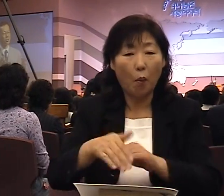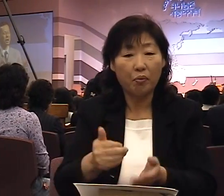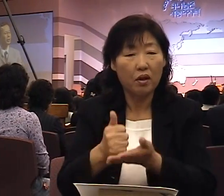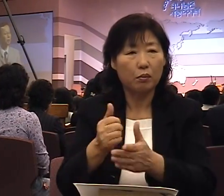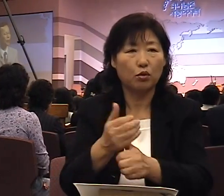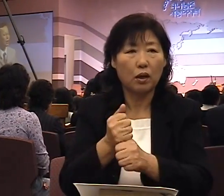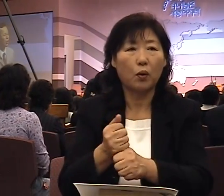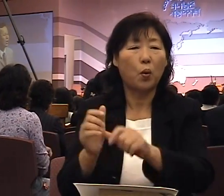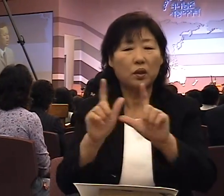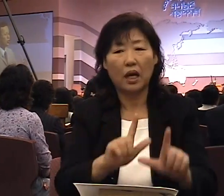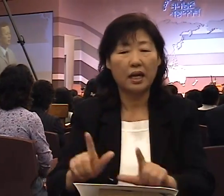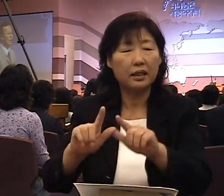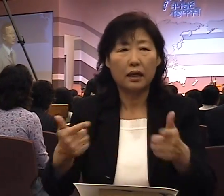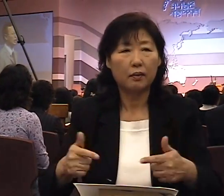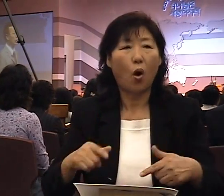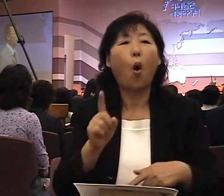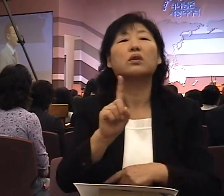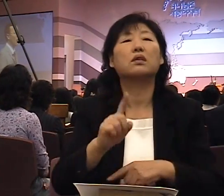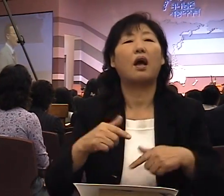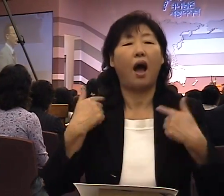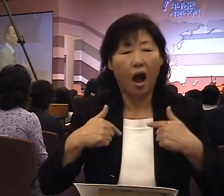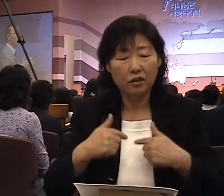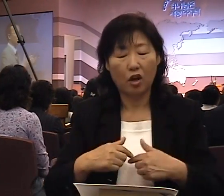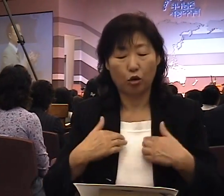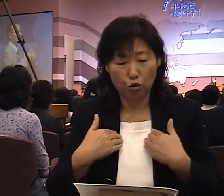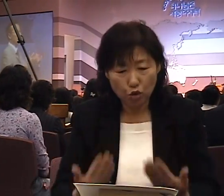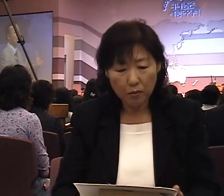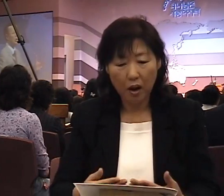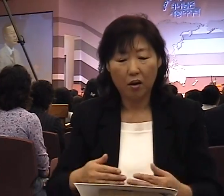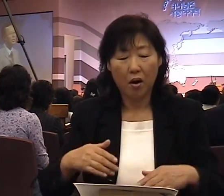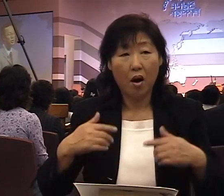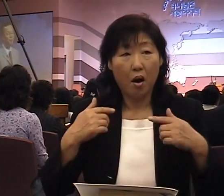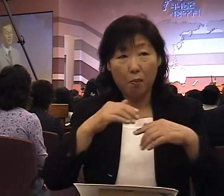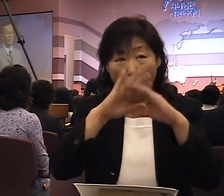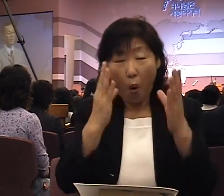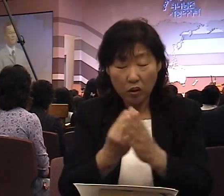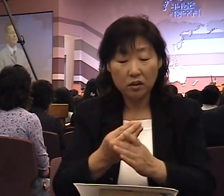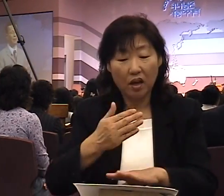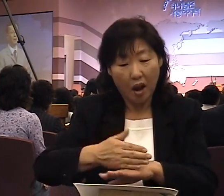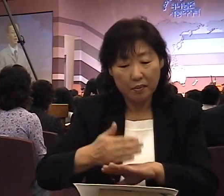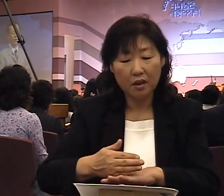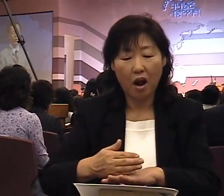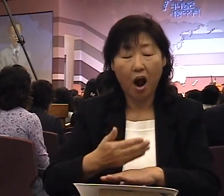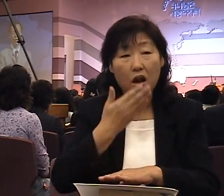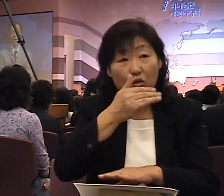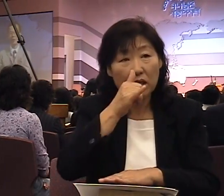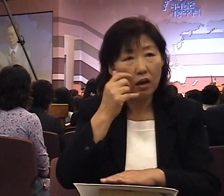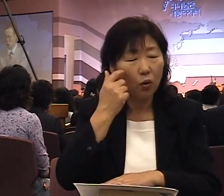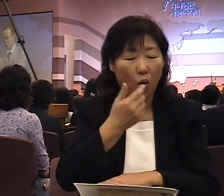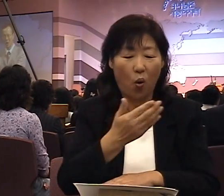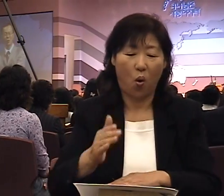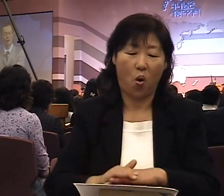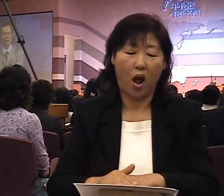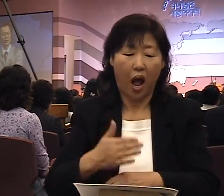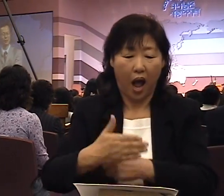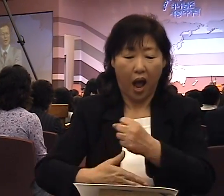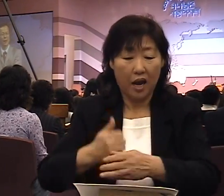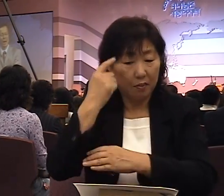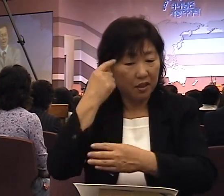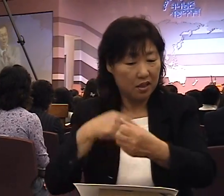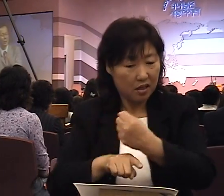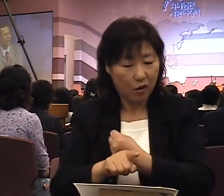어떻게 항상 기뻐하고 쉬지 말고 기도하며 어떻게 범사에 감사할 수 있겠습니까? 근데 이것이 하나님의 뜻이라고